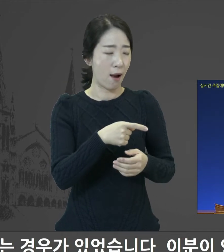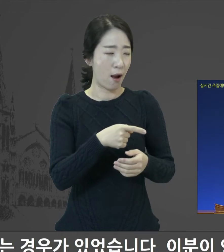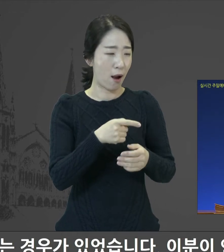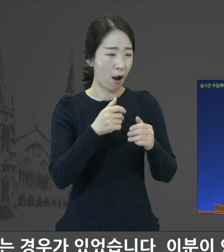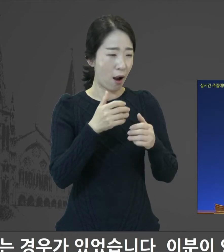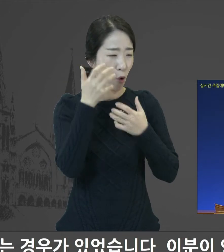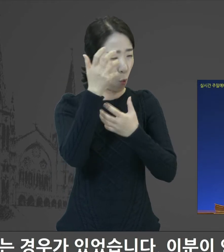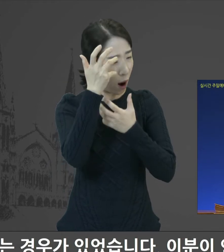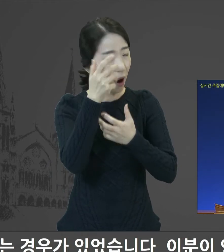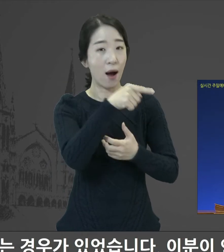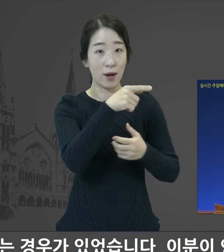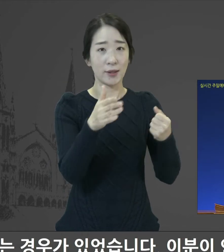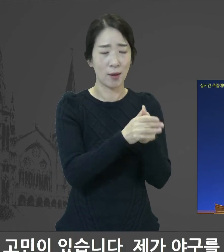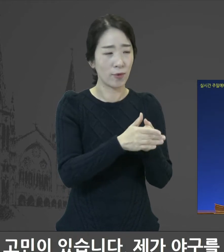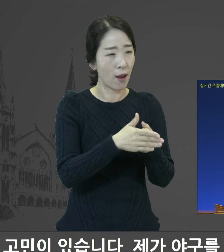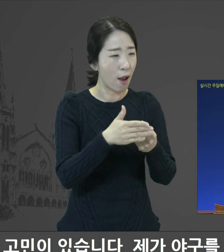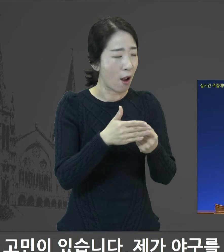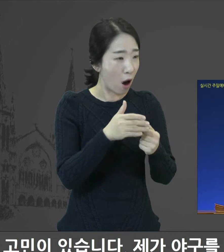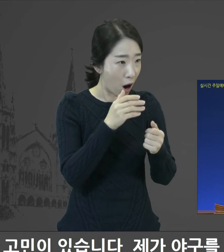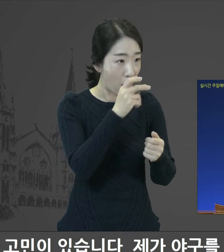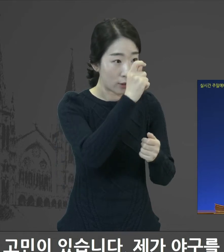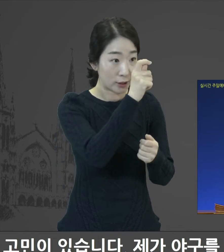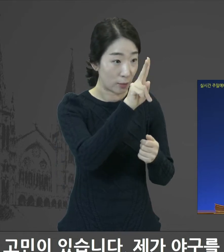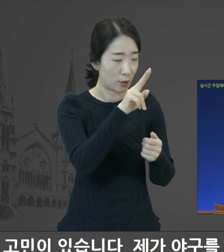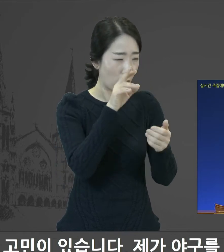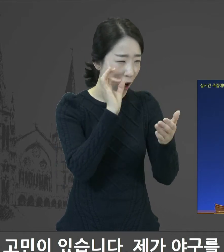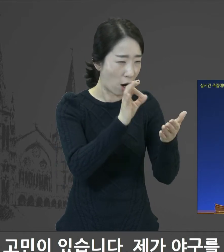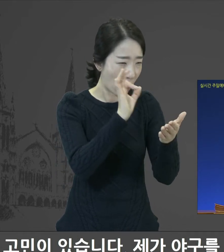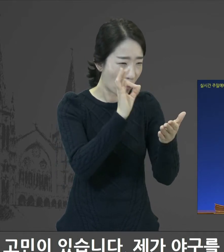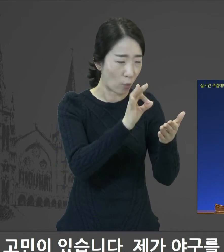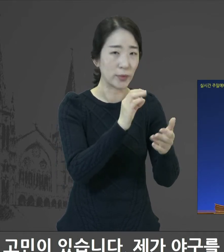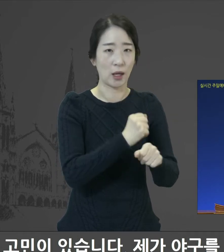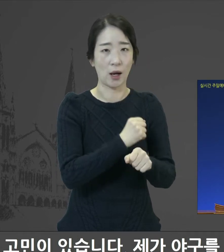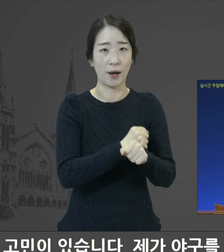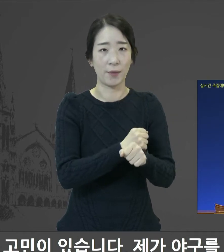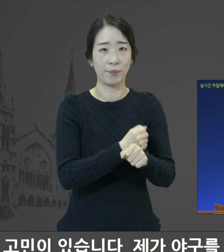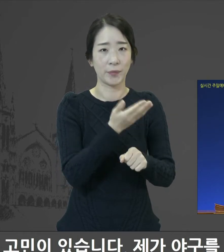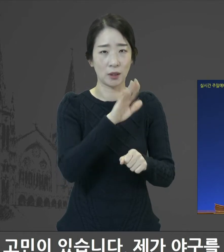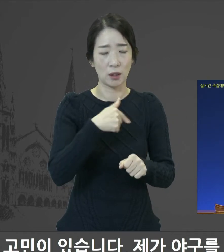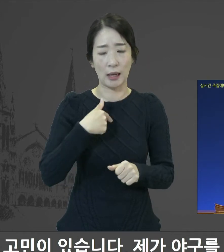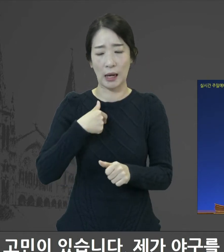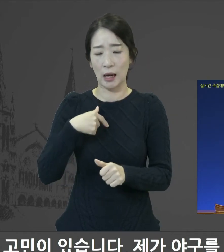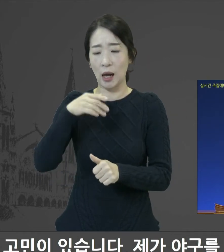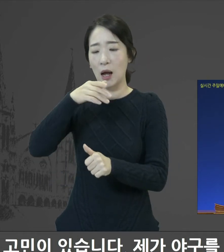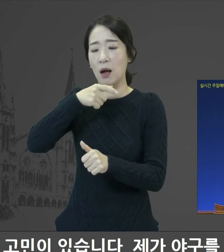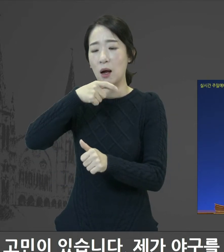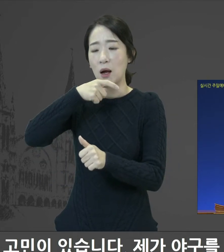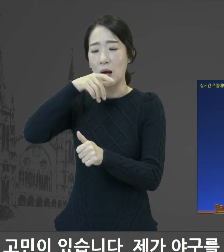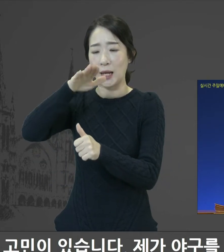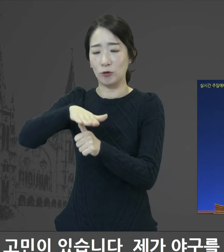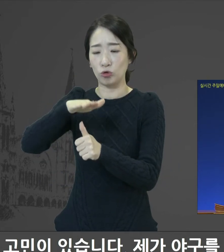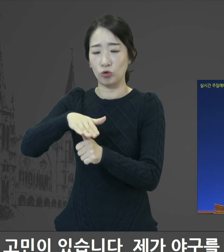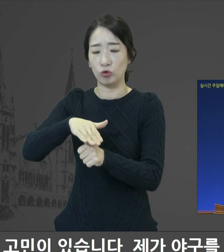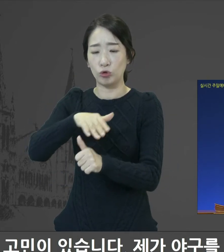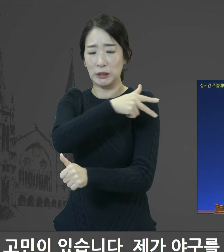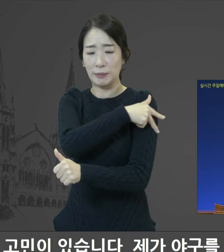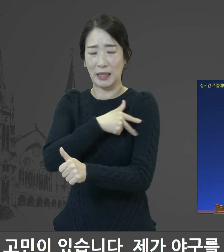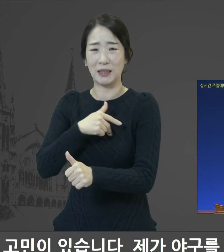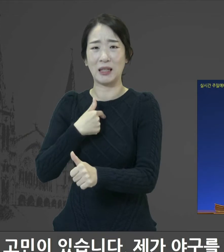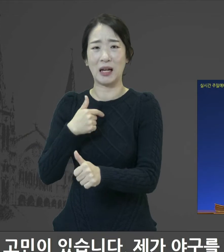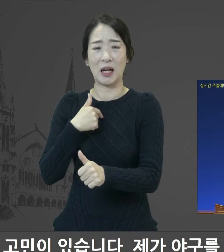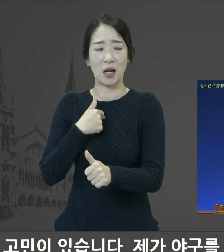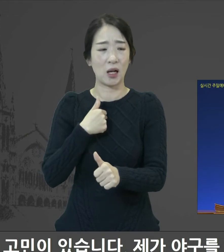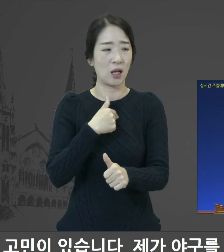이 분들이 꽤 많습니다. 제가 그 게임을 그렇게 열심히 보는데 안수 집사 되는데 이거 끊어야 되는 겁니까? 물어보는